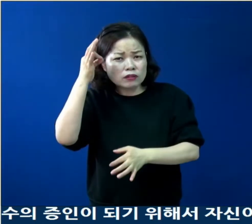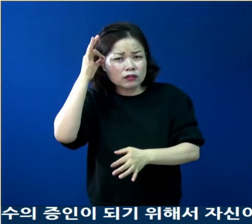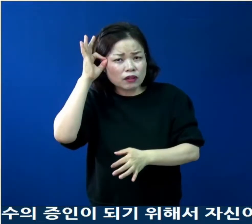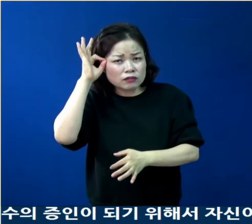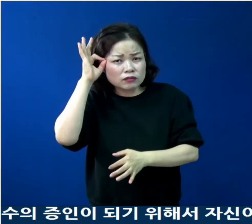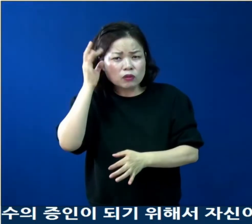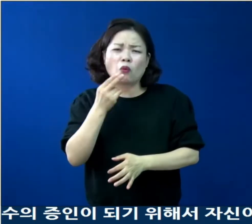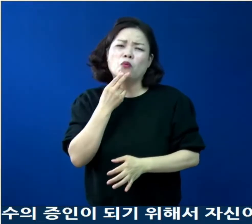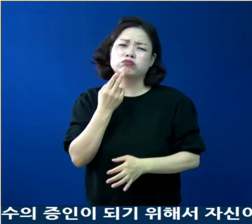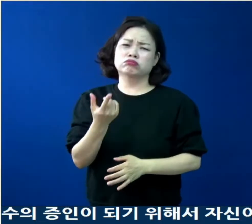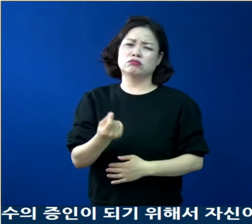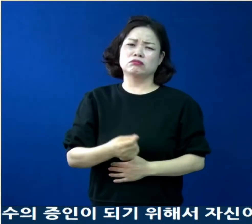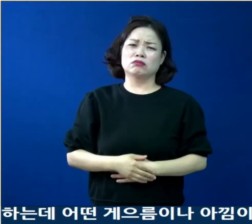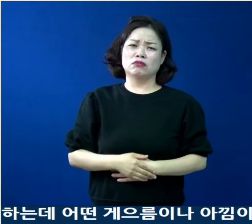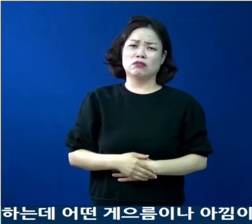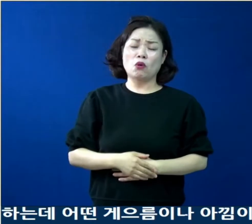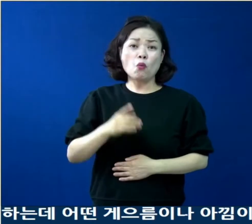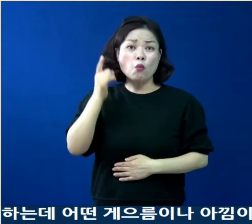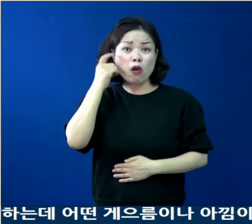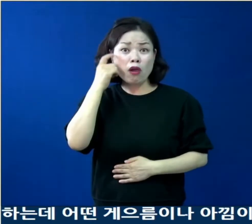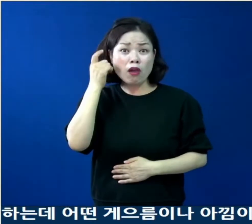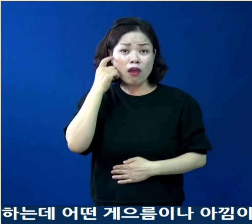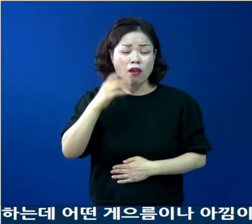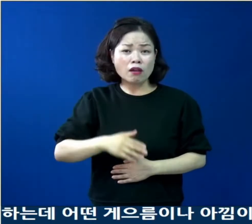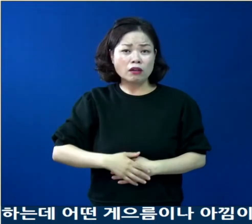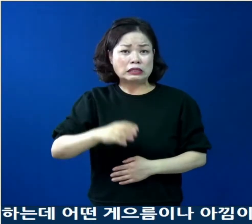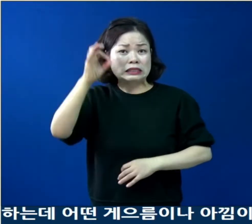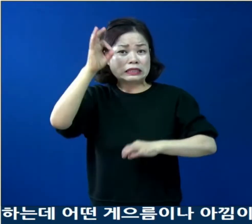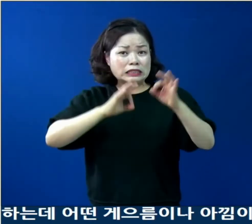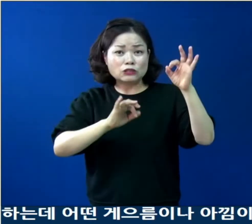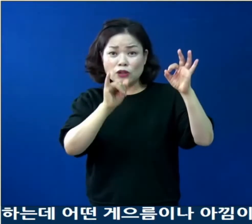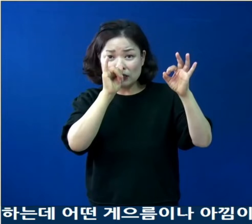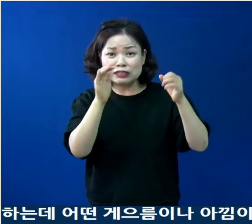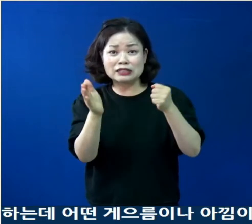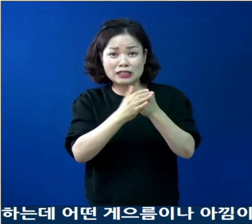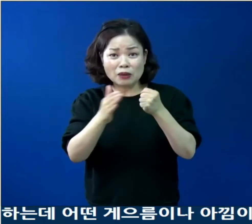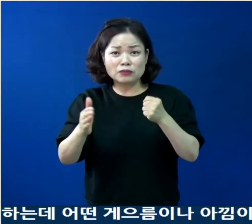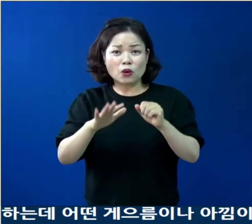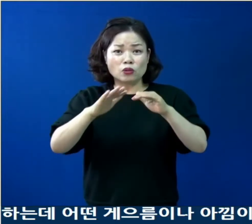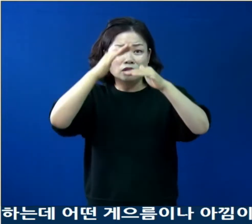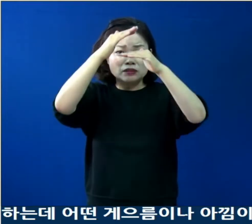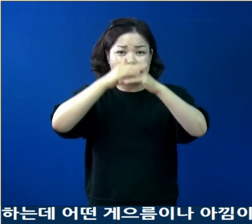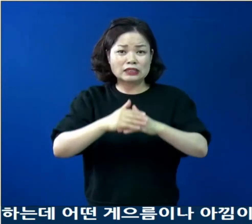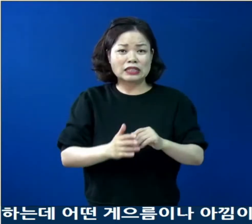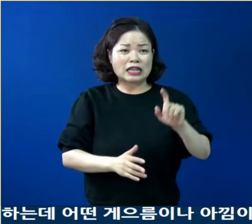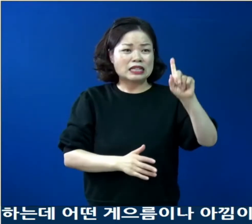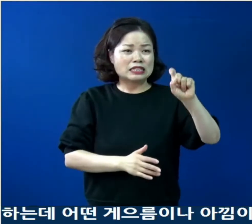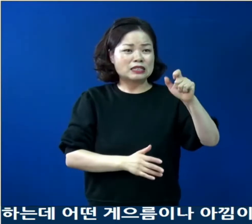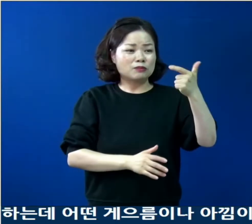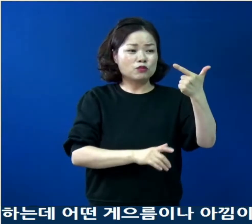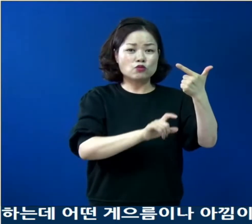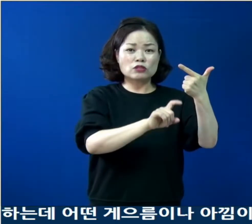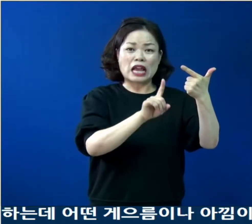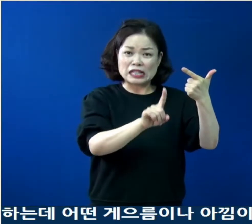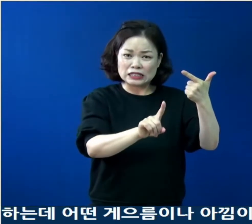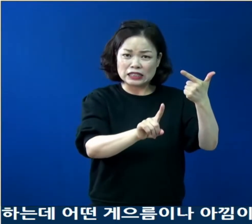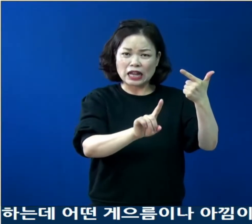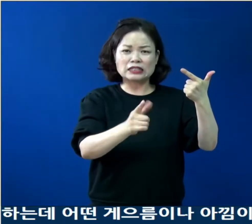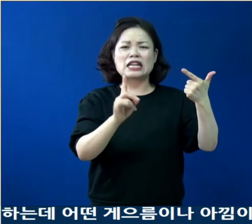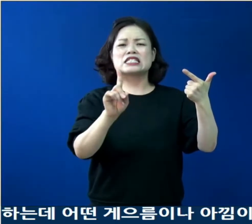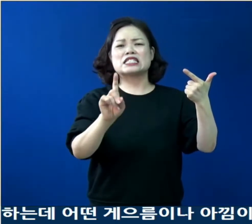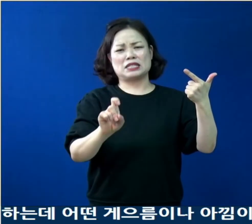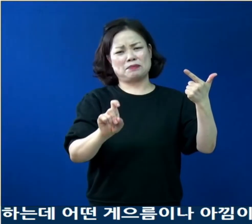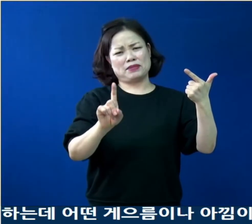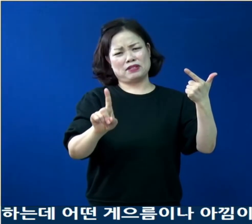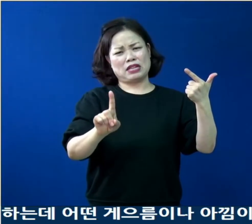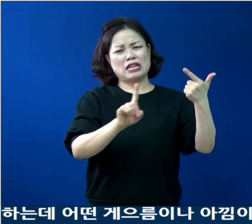분들이 없었을 거예요. 왜냐하면 제 실수가 있기 때문에 그렇습니다. 오늘 본문은 16장 1절이 아니라 11절인데